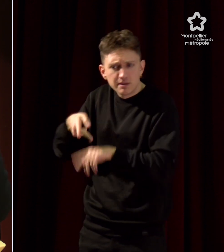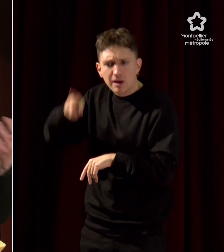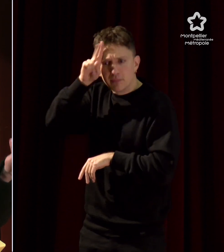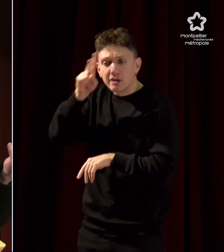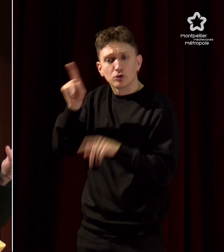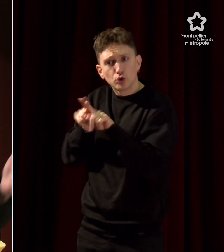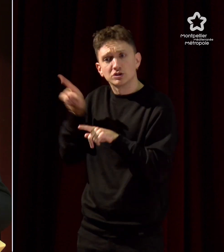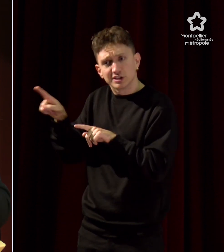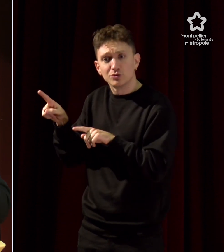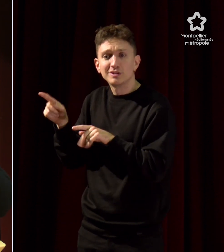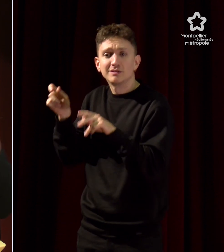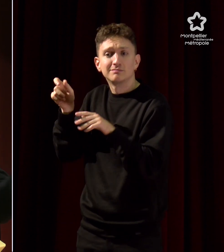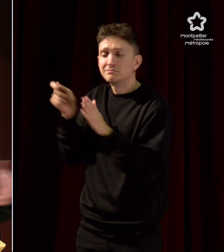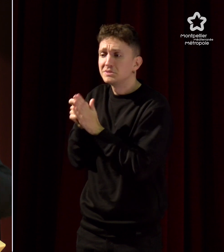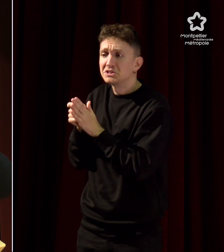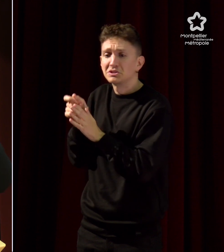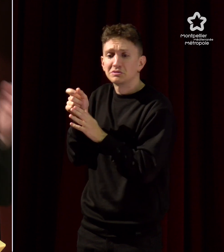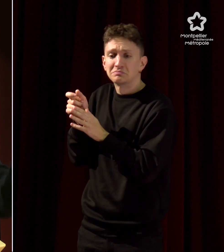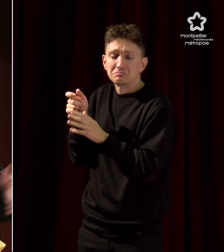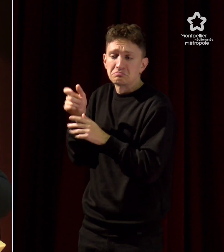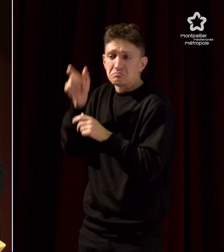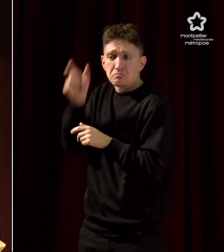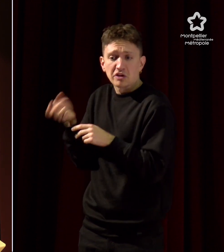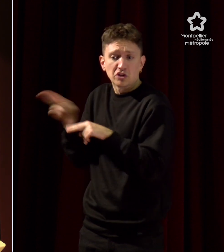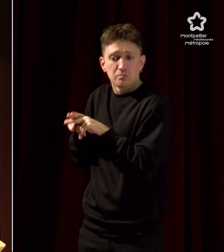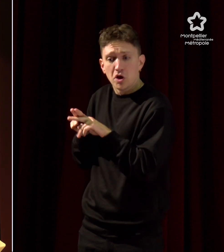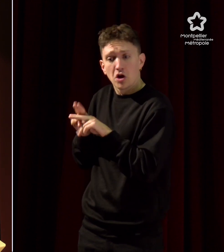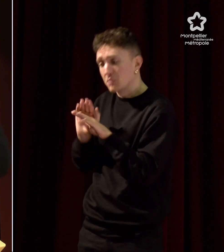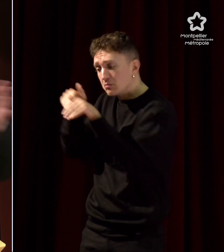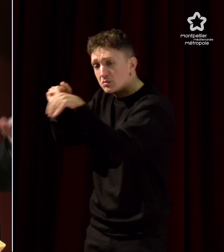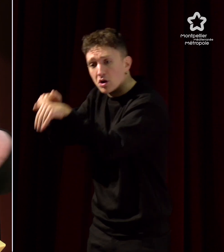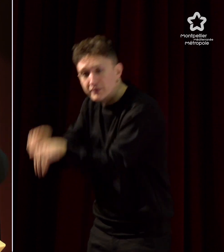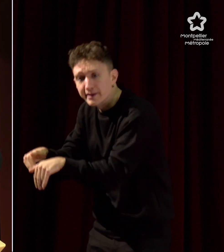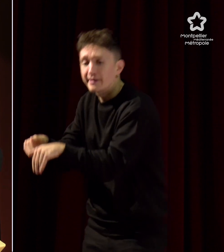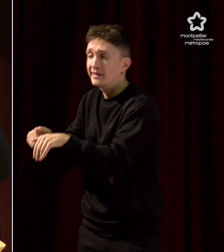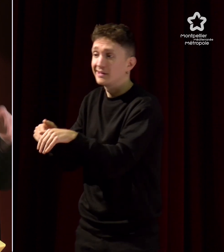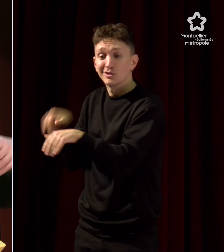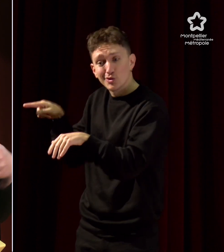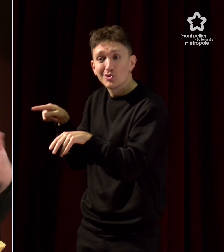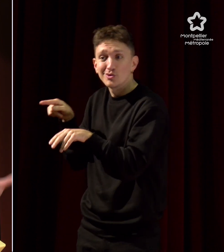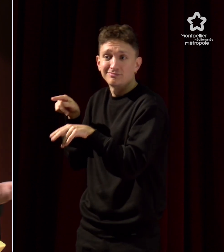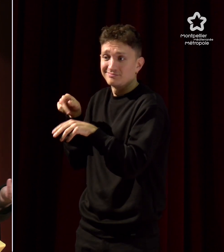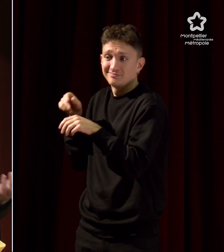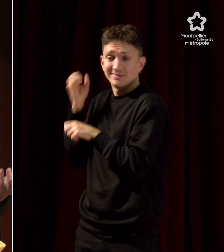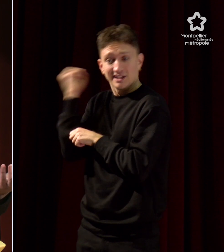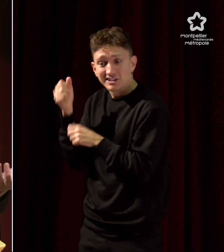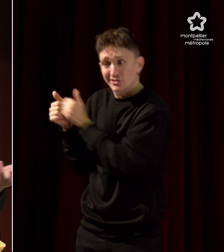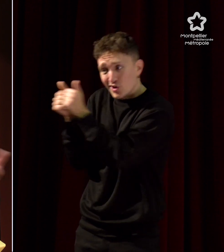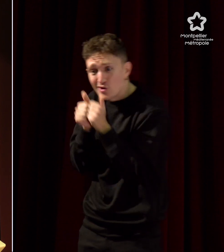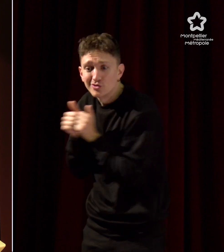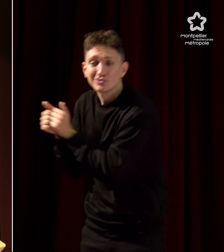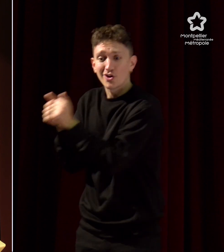ses morts, il avait une culture symbolique, il chassait en groupe, il mangeait du crabe, il chassait des éléphants à plusieurs,